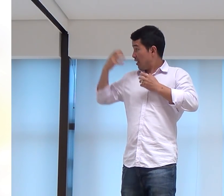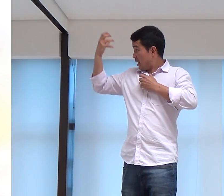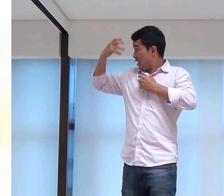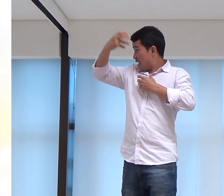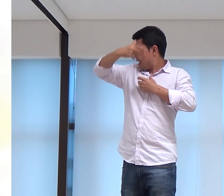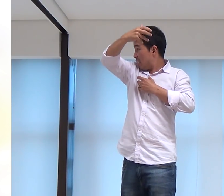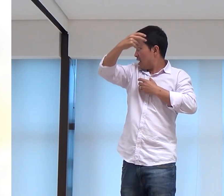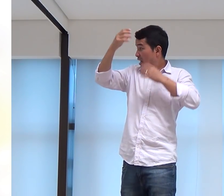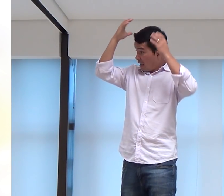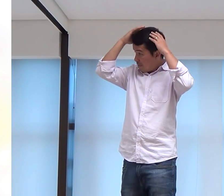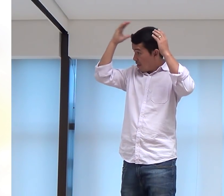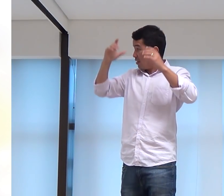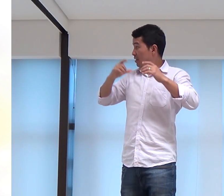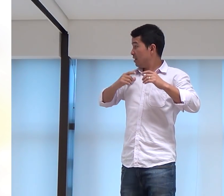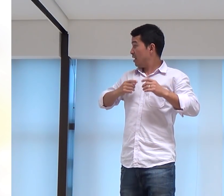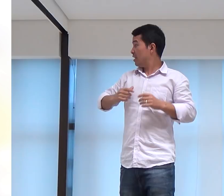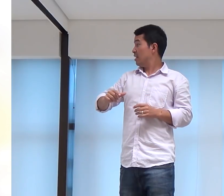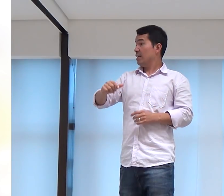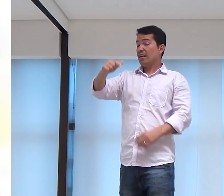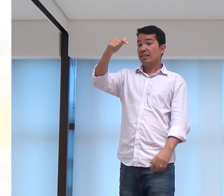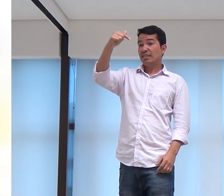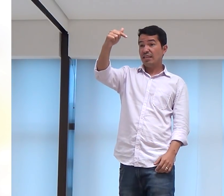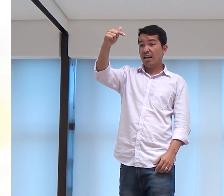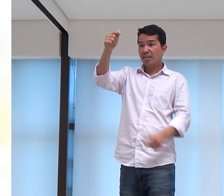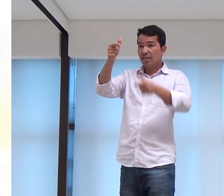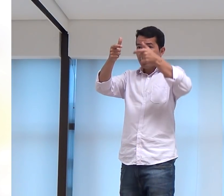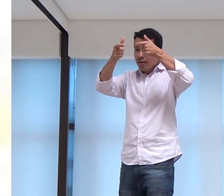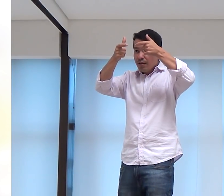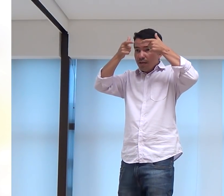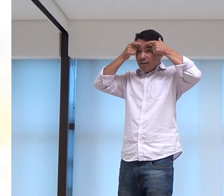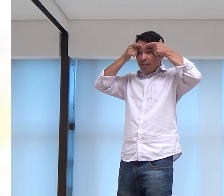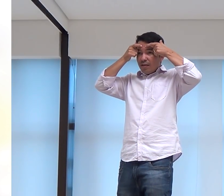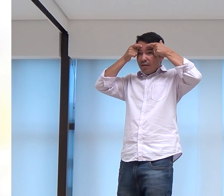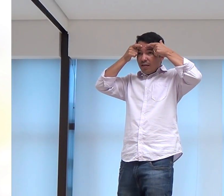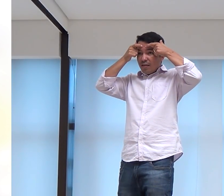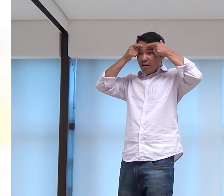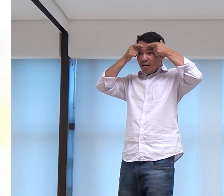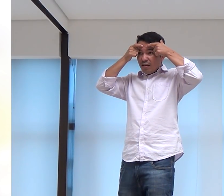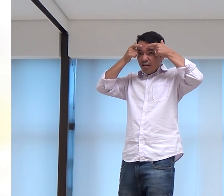E sobre as suas cabeças, 7 diademas.